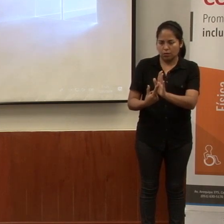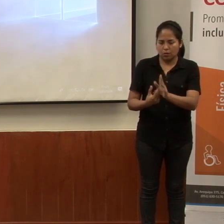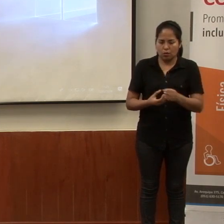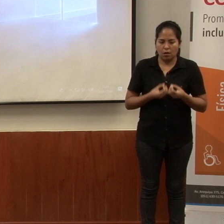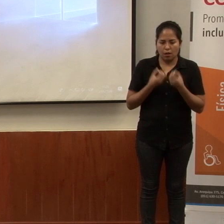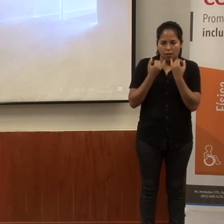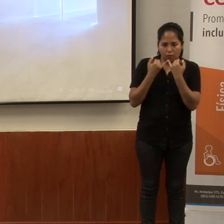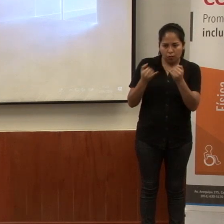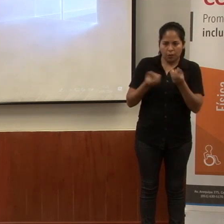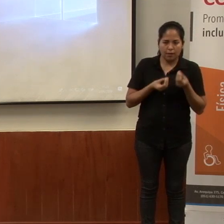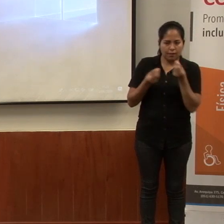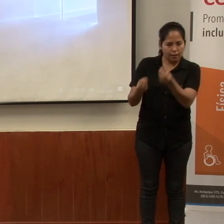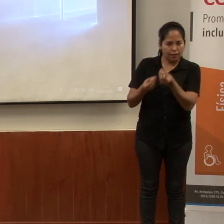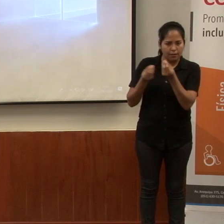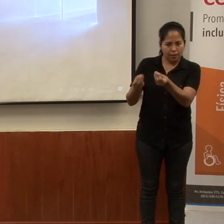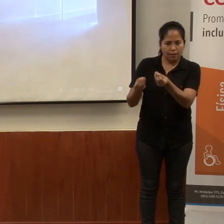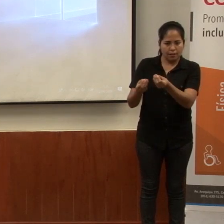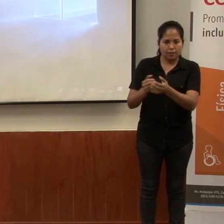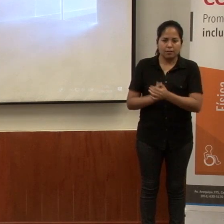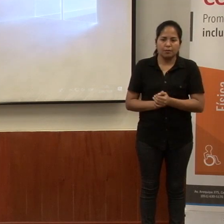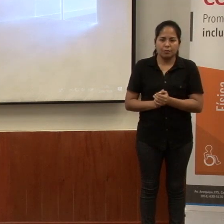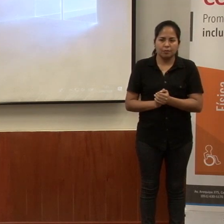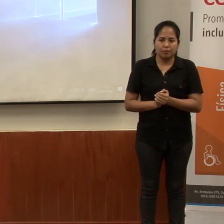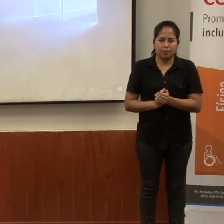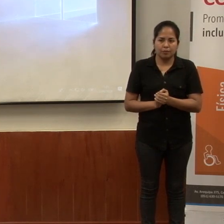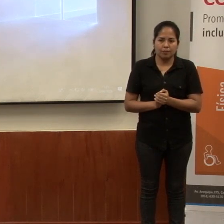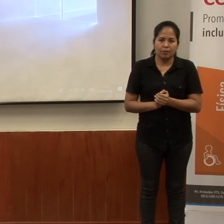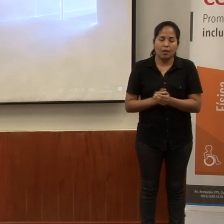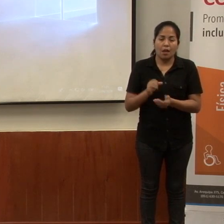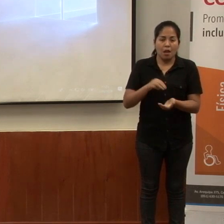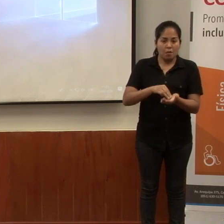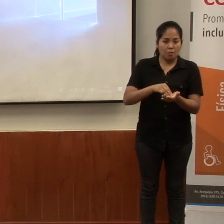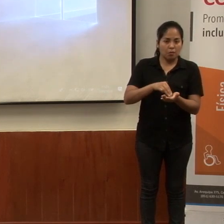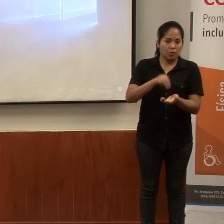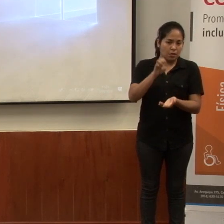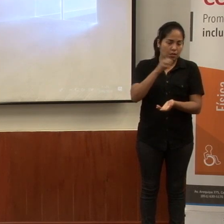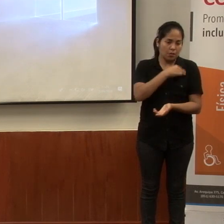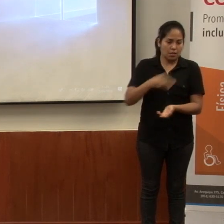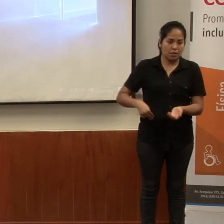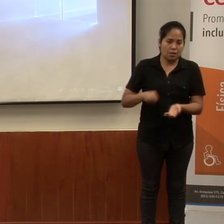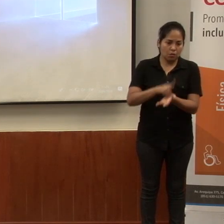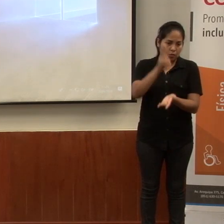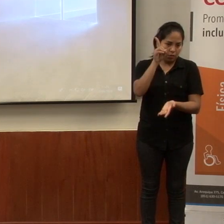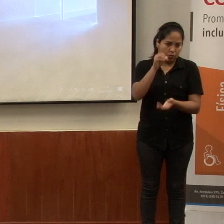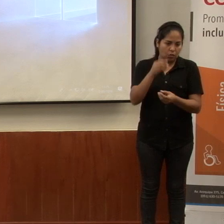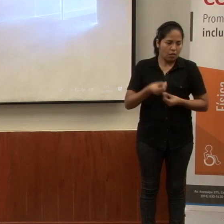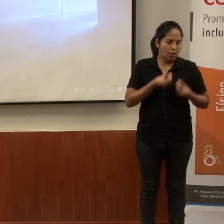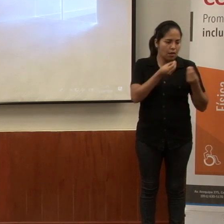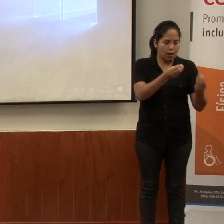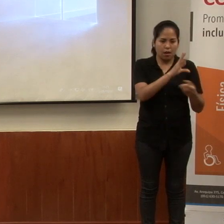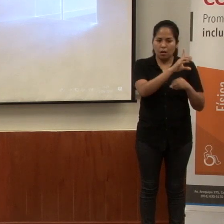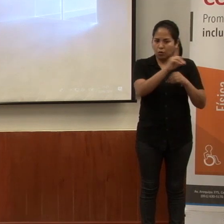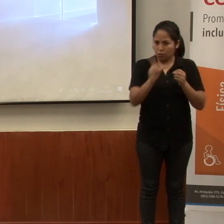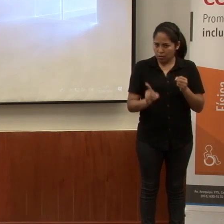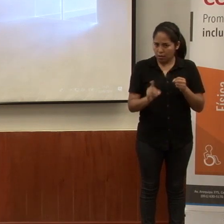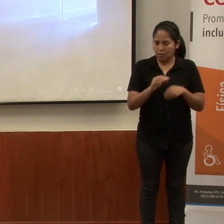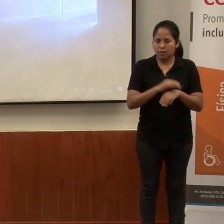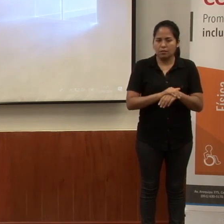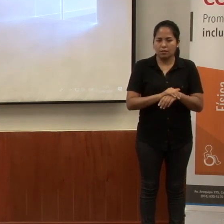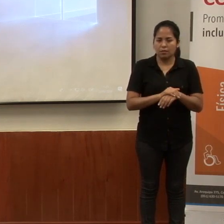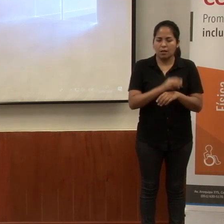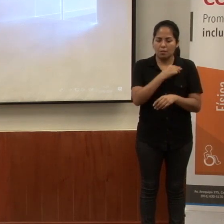información. Igualmente al Minedu le estamos dando la información, le estamos dando la información al CONADIS, le estamos dando la información al